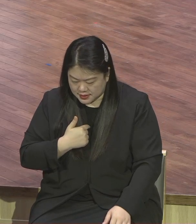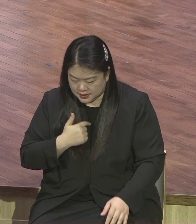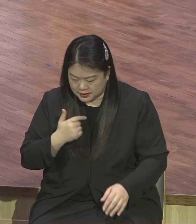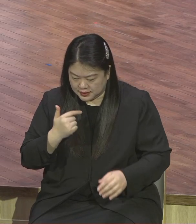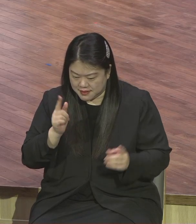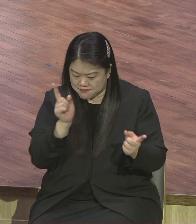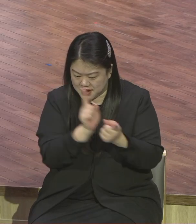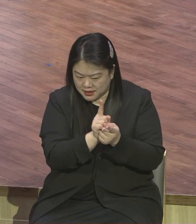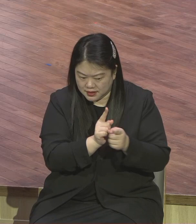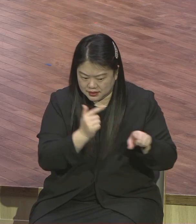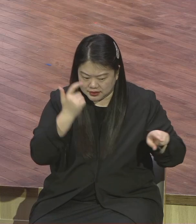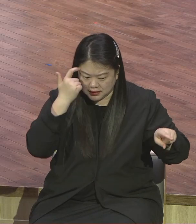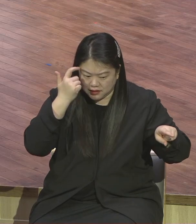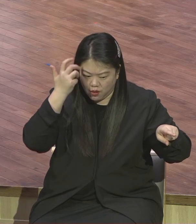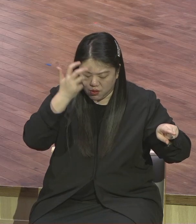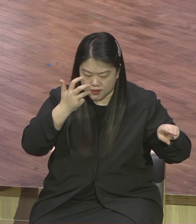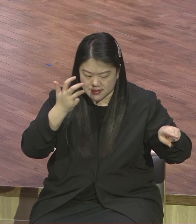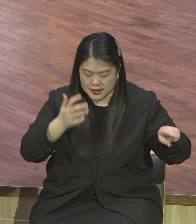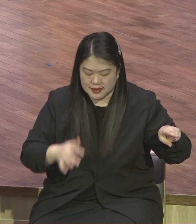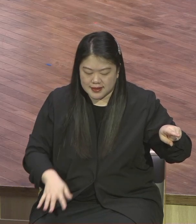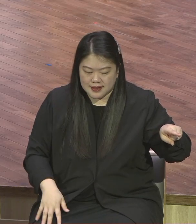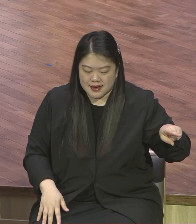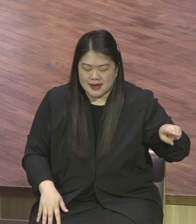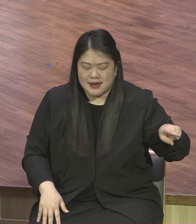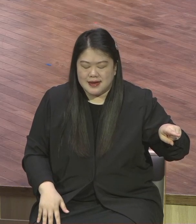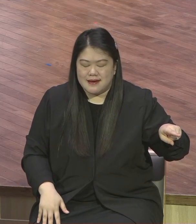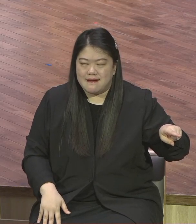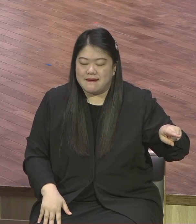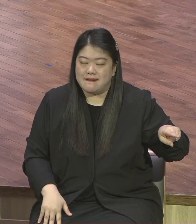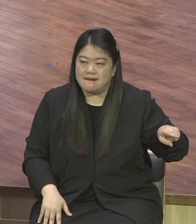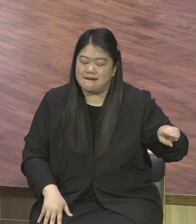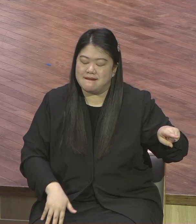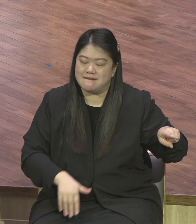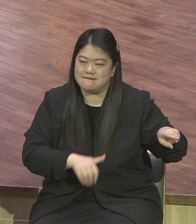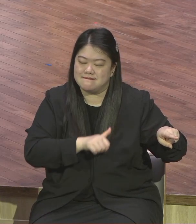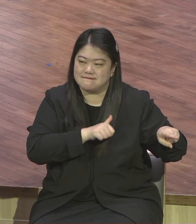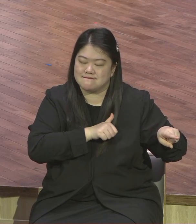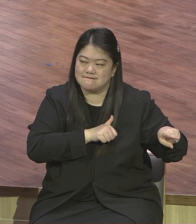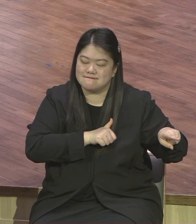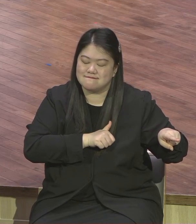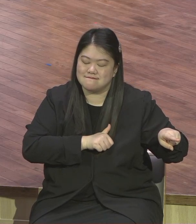1년이고 2년이고 참수입니다. 본인이 깨달을 때가 참는다.